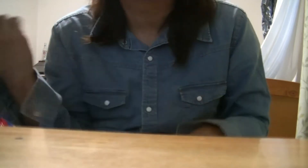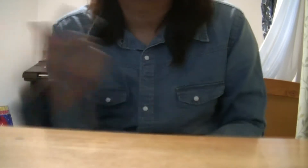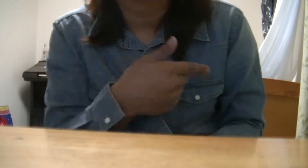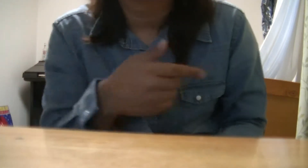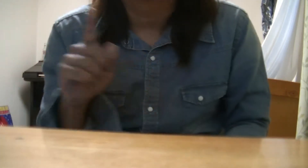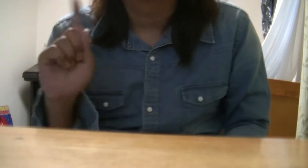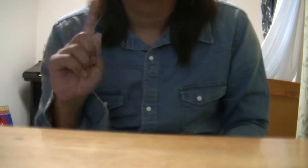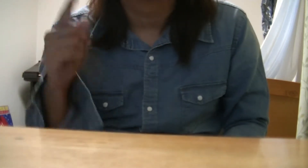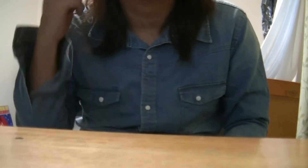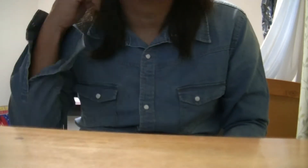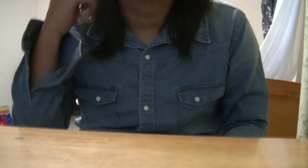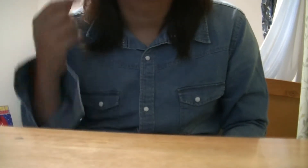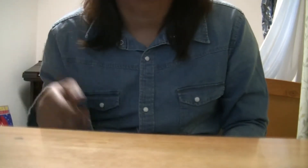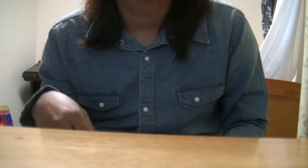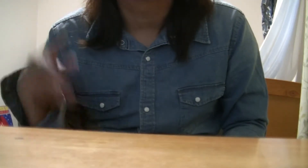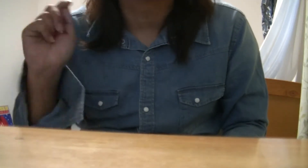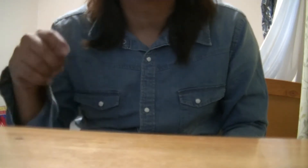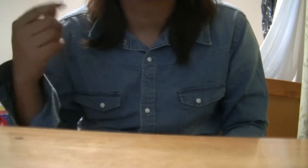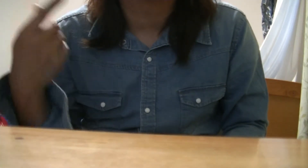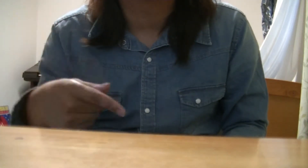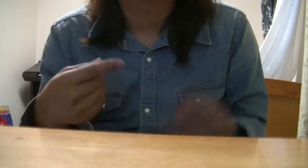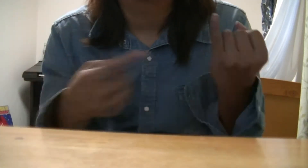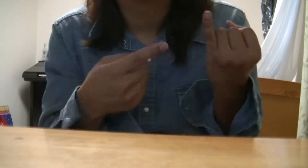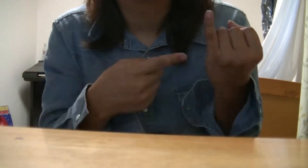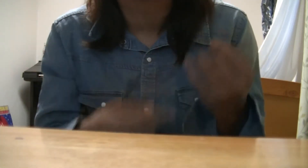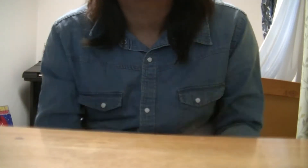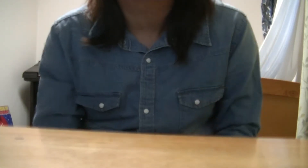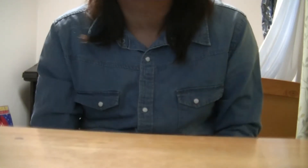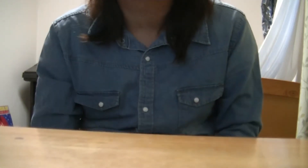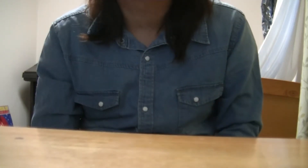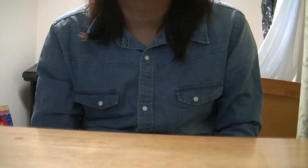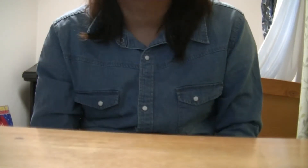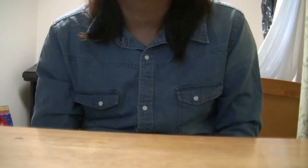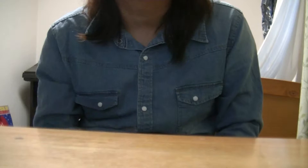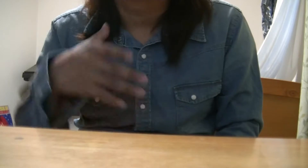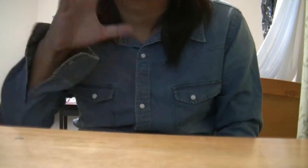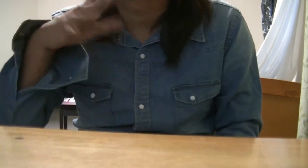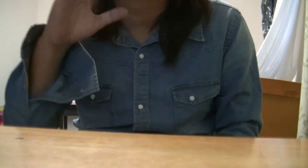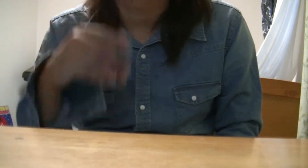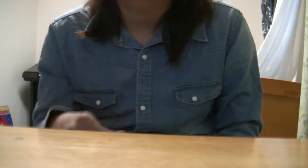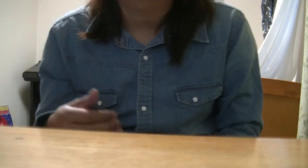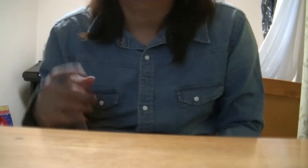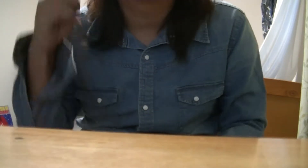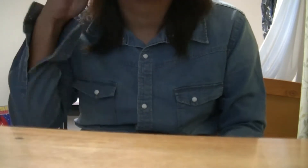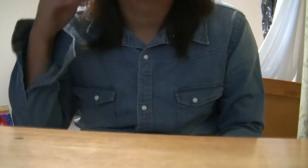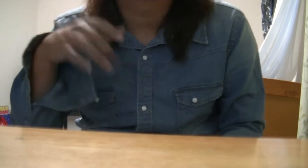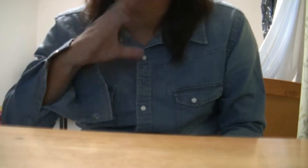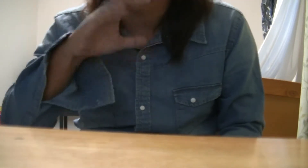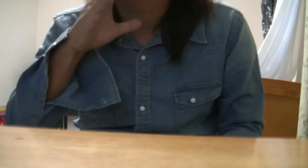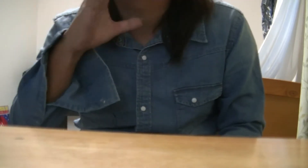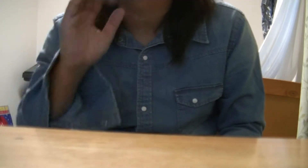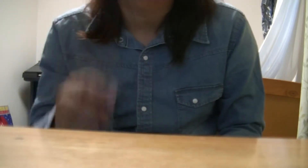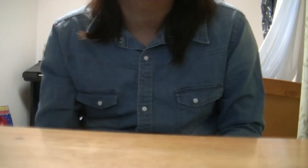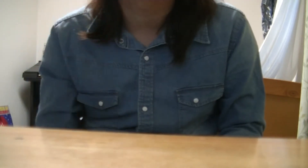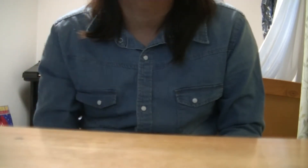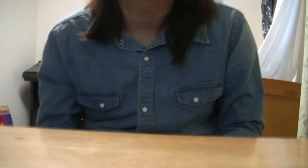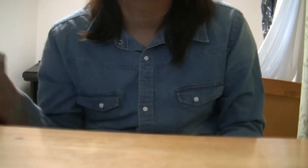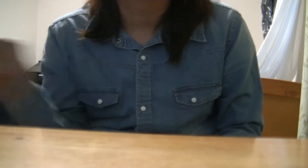そりゃキューちゃんでしょ。小出監督なんか昼間から酒の匂いプンプンさせてる変なおっさんですからね。あのおっさんが速く走れるわけないでし